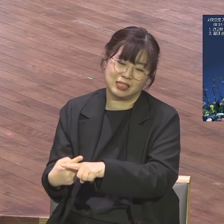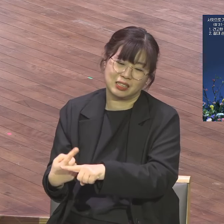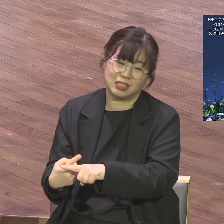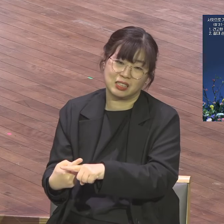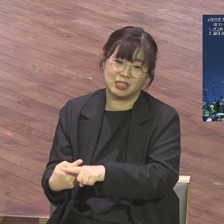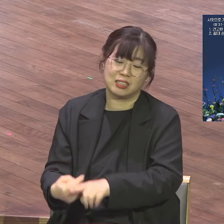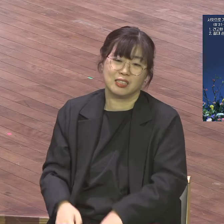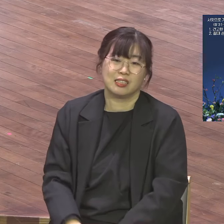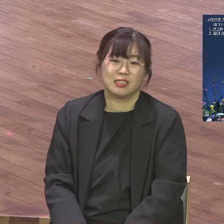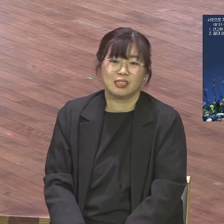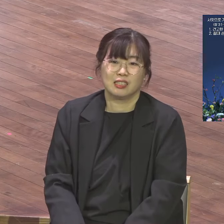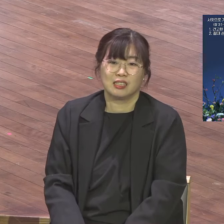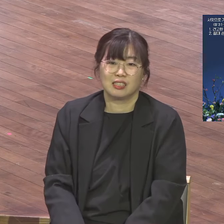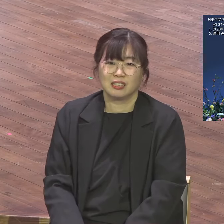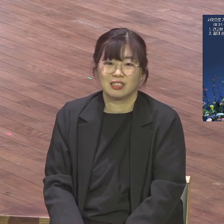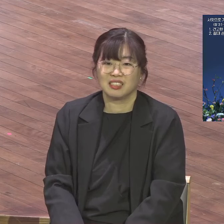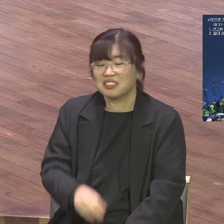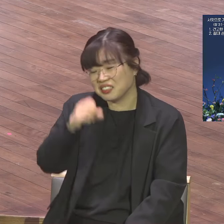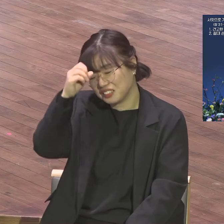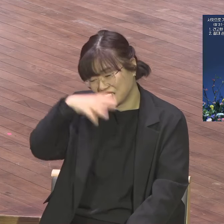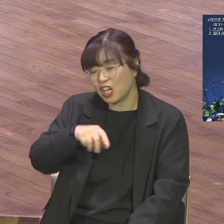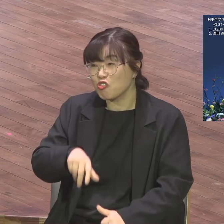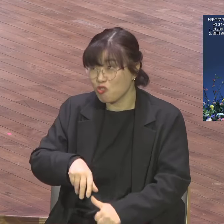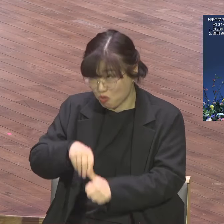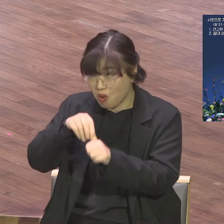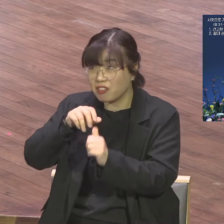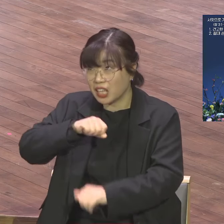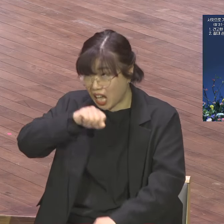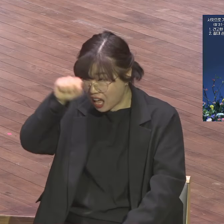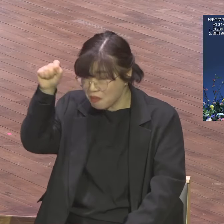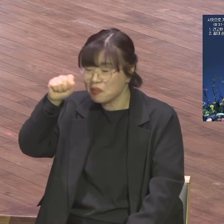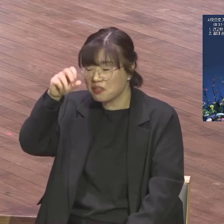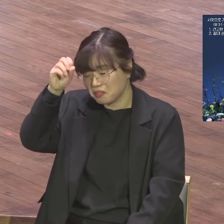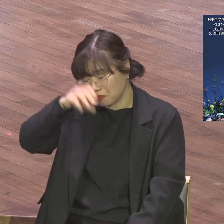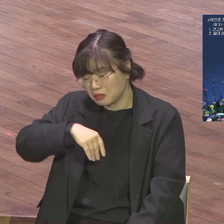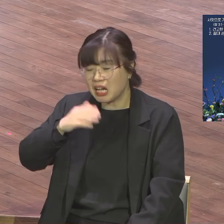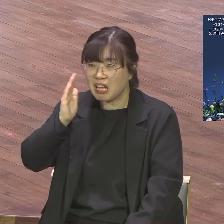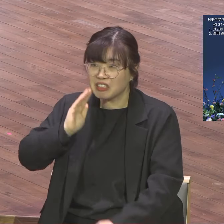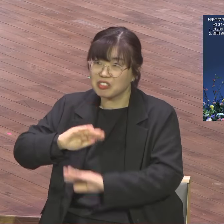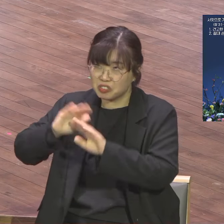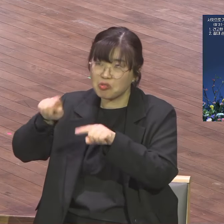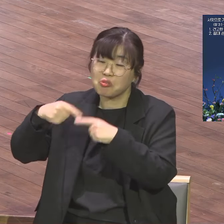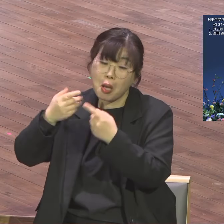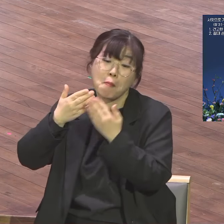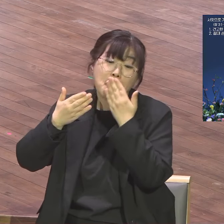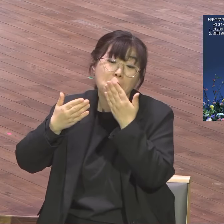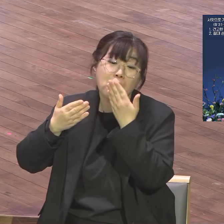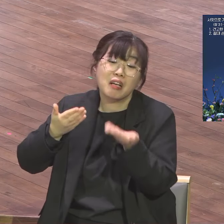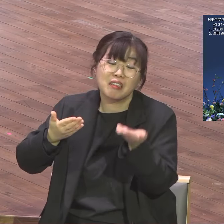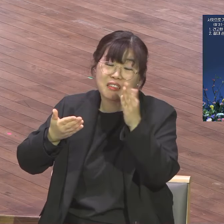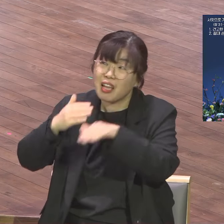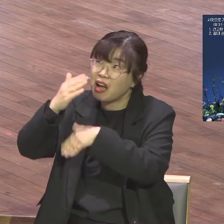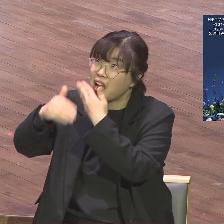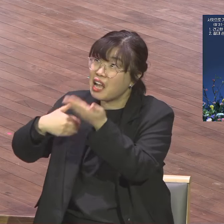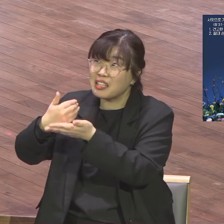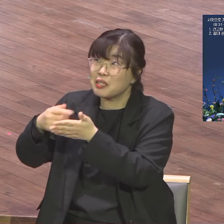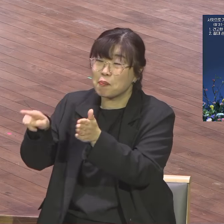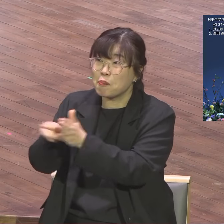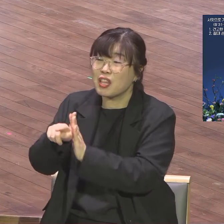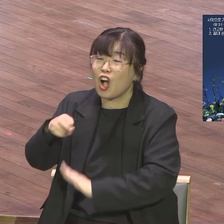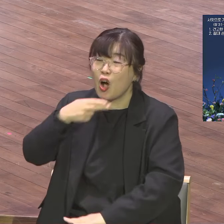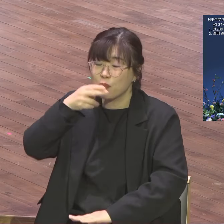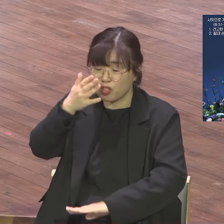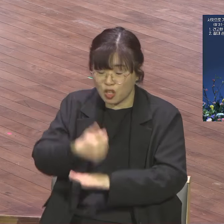그냥 뭐 천당 가야 되게 믿는다고 하지만 실제적으로는 안 믿는 겁니다. 교회 다니면 돈이 아까워서 다